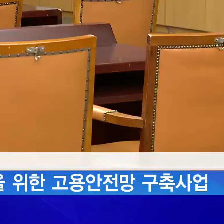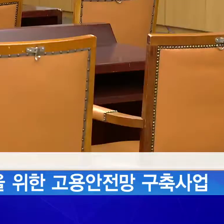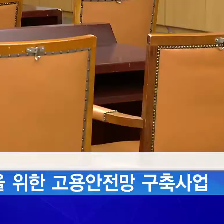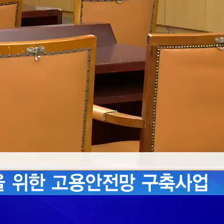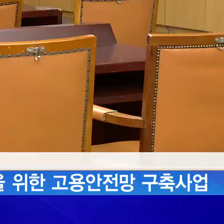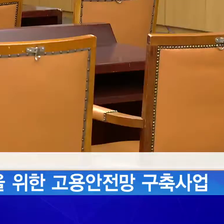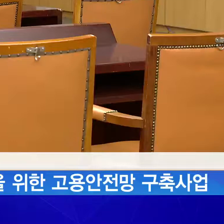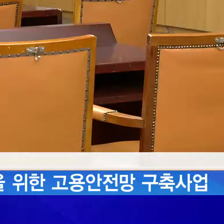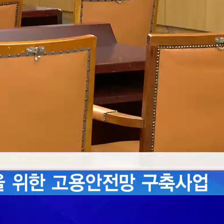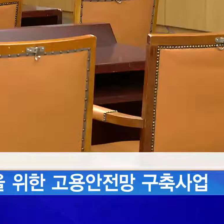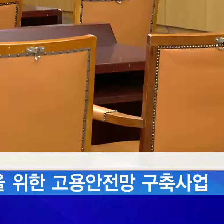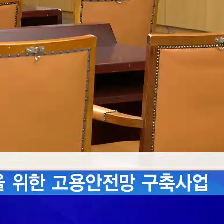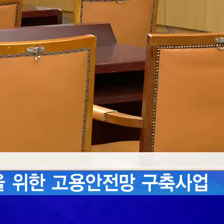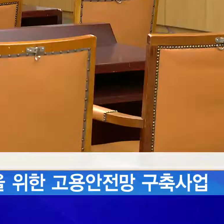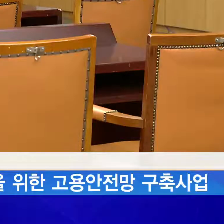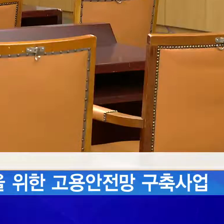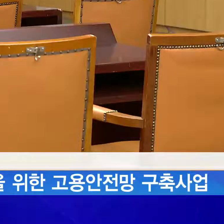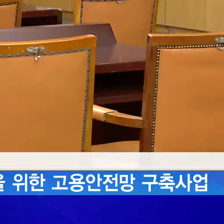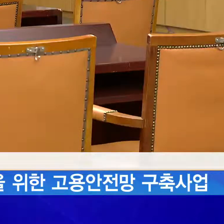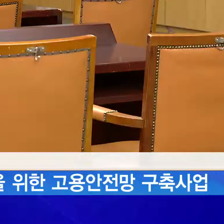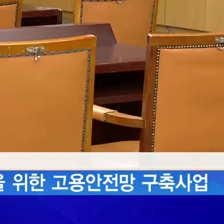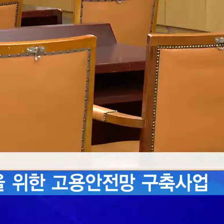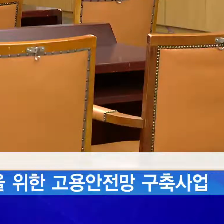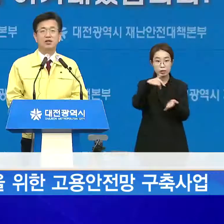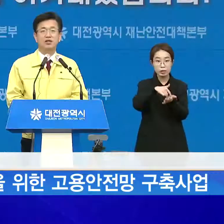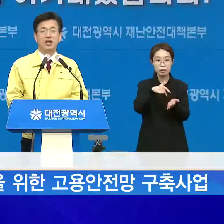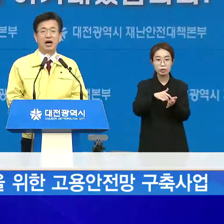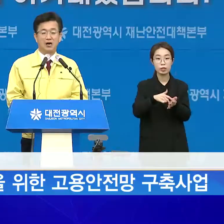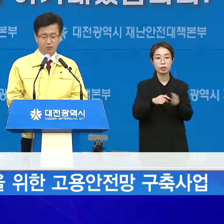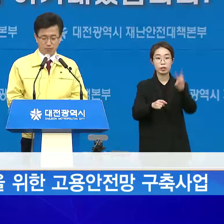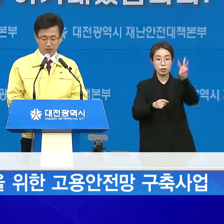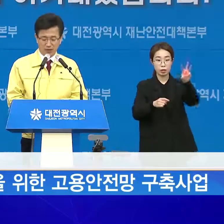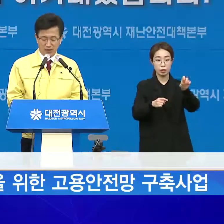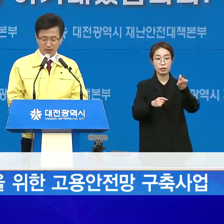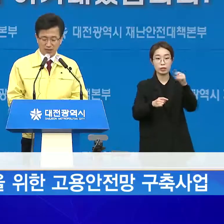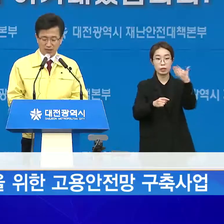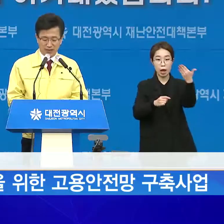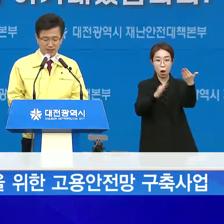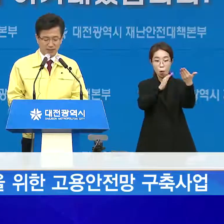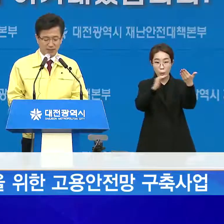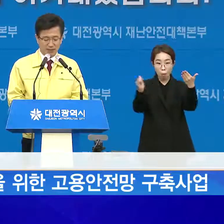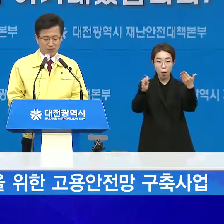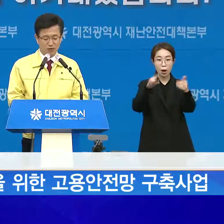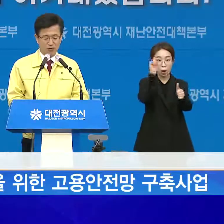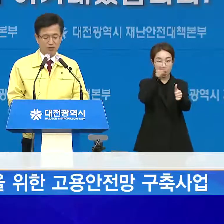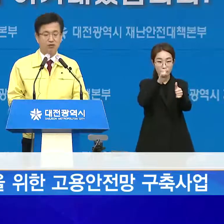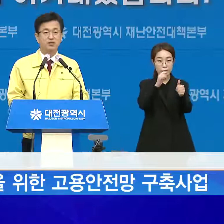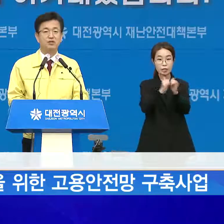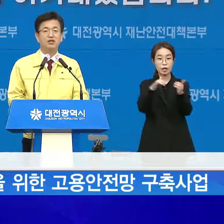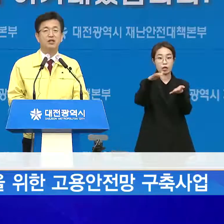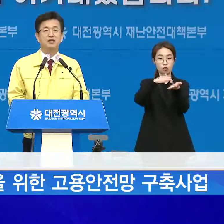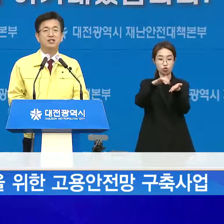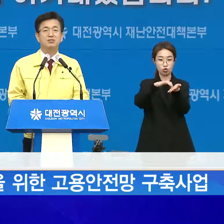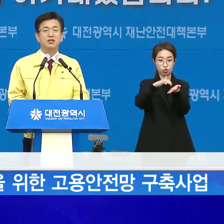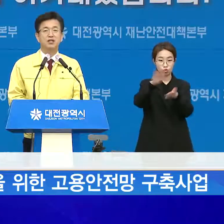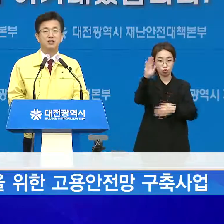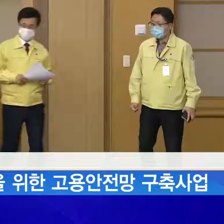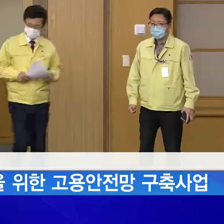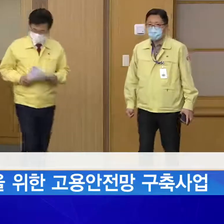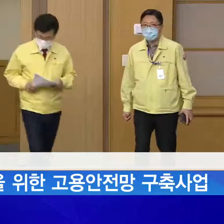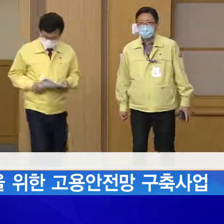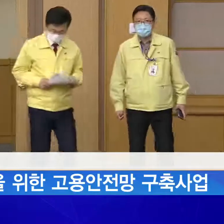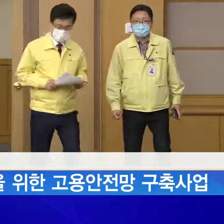방침입니다. 고용 불안 해소를 위해서는 민간 부문의 일자리를 유지하고 창업 등을